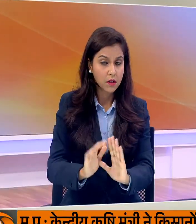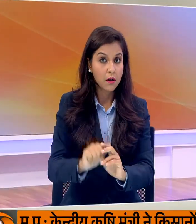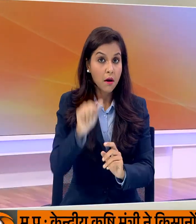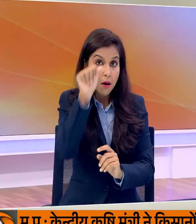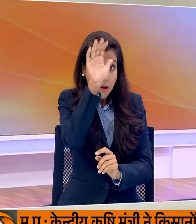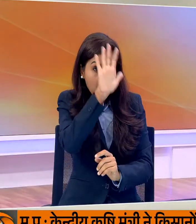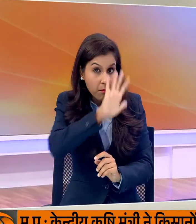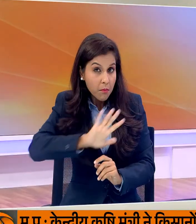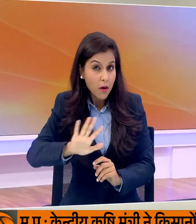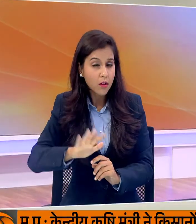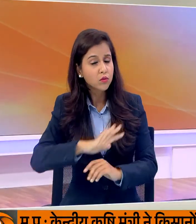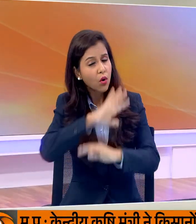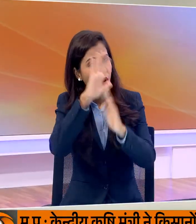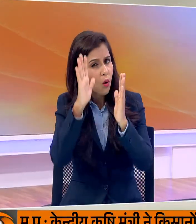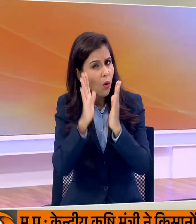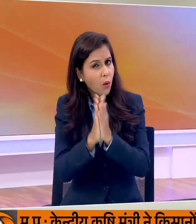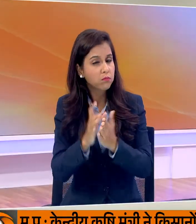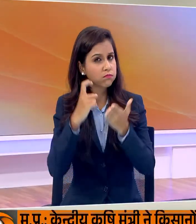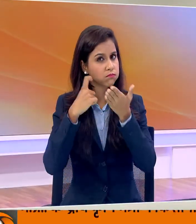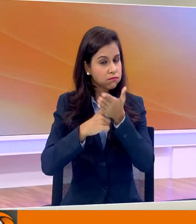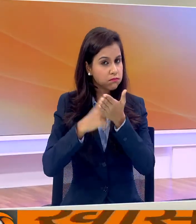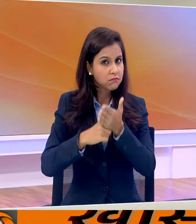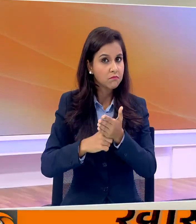भारत की नीतियों के कारण ही